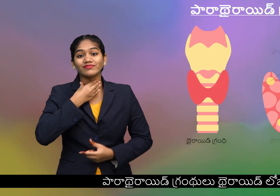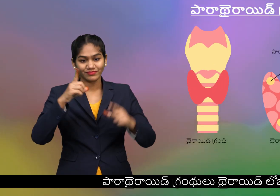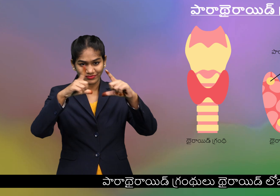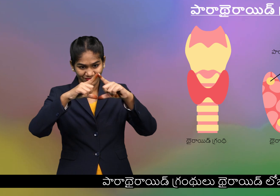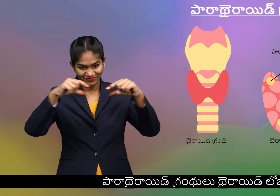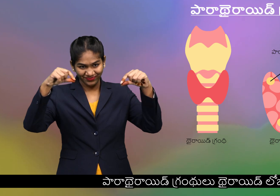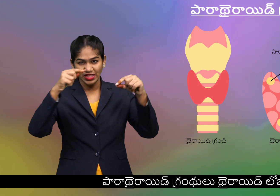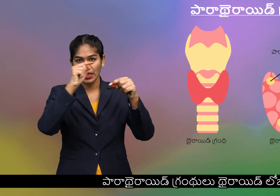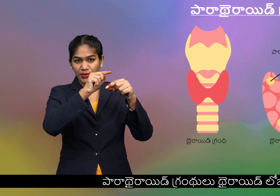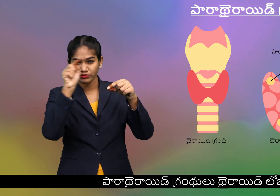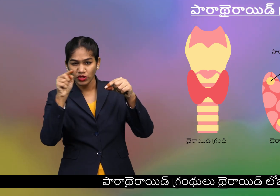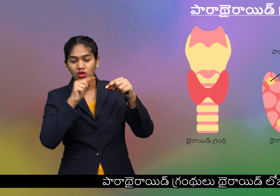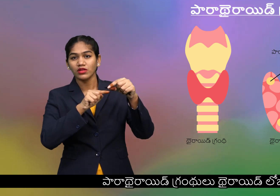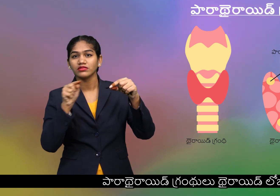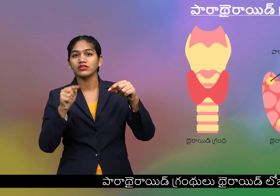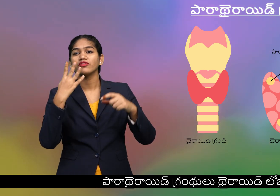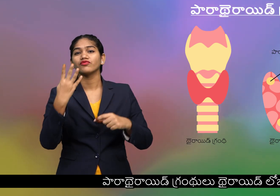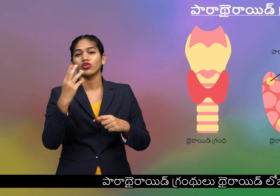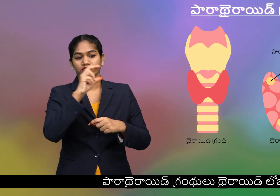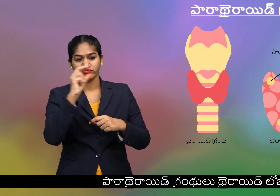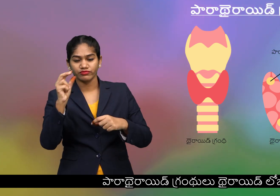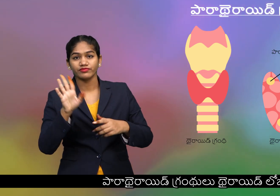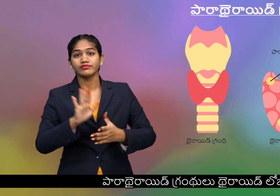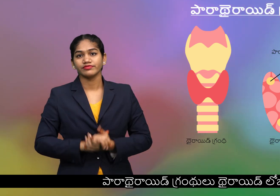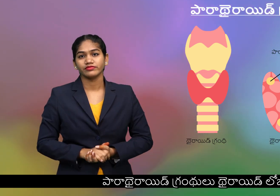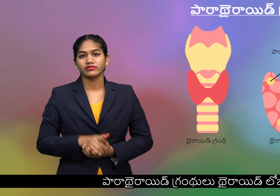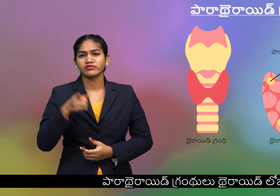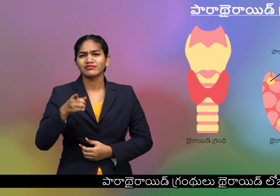పారాథైరాయిడ్ గ్రంథులు థైరాయిడ్ లోబ్స్